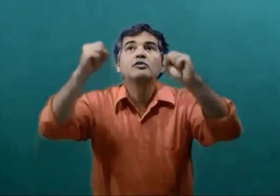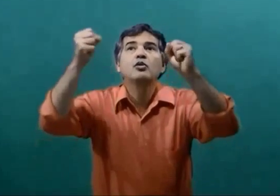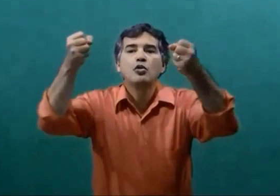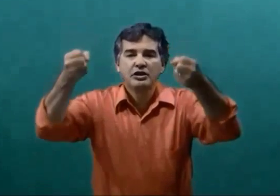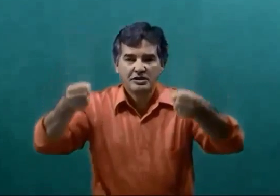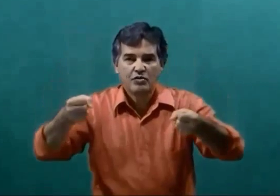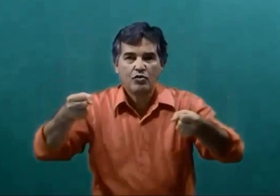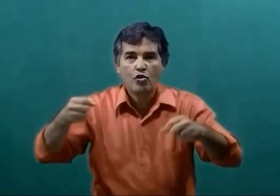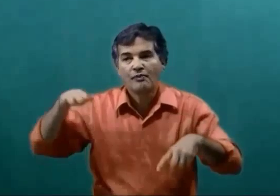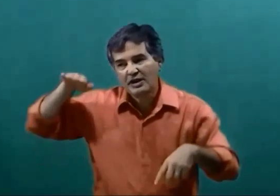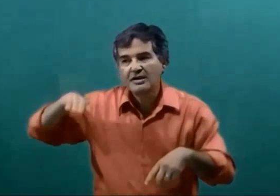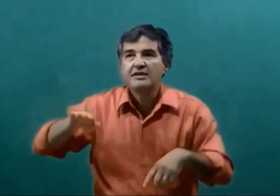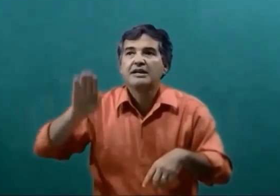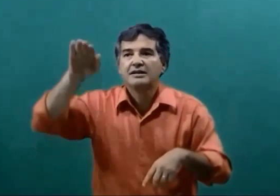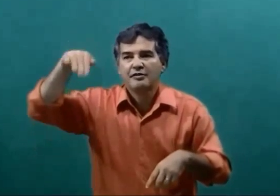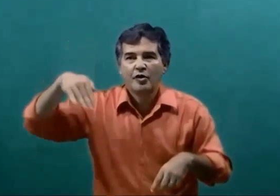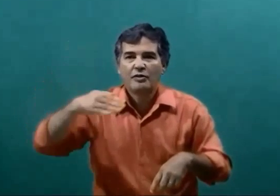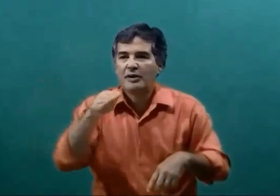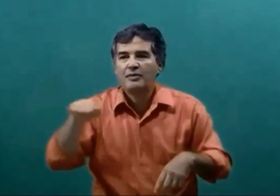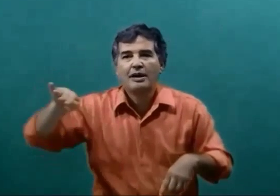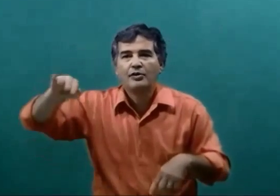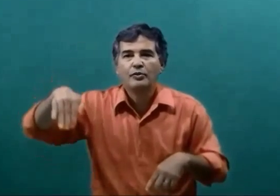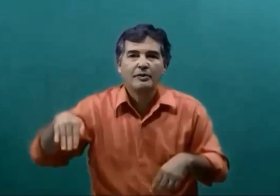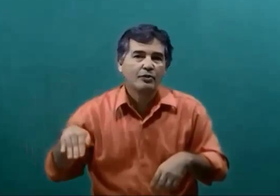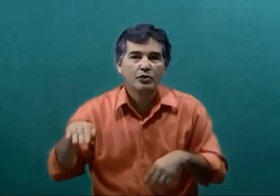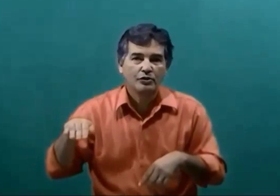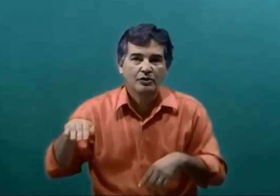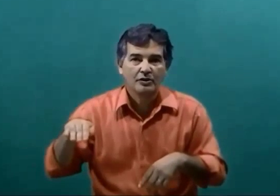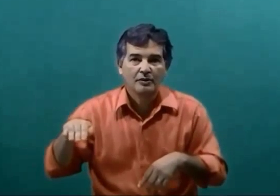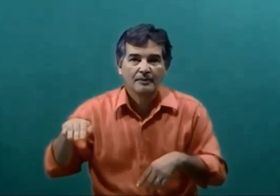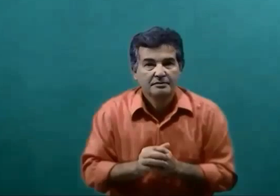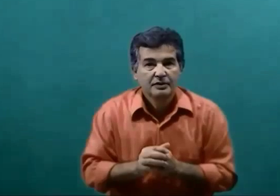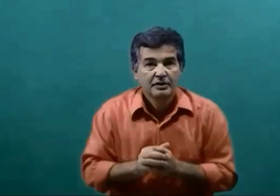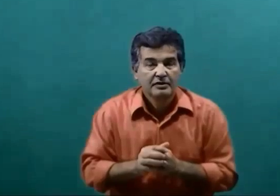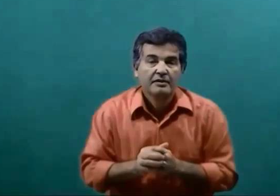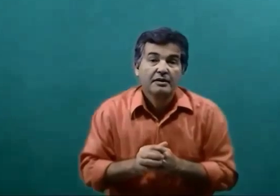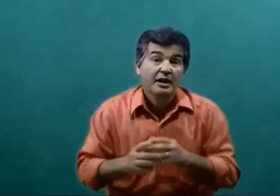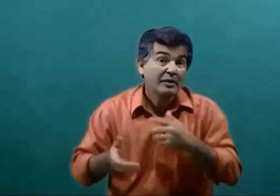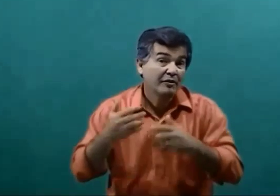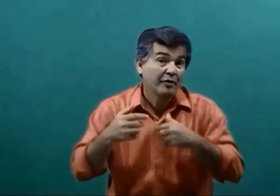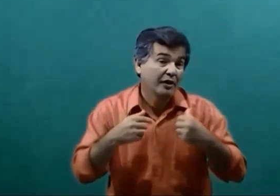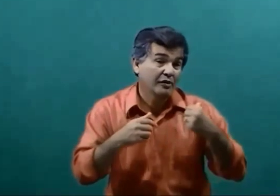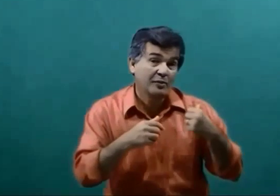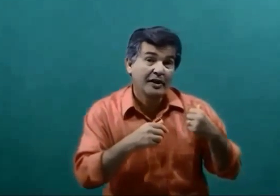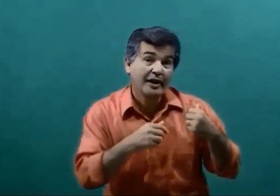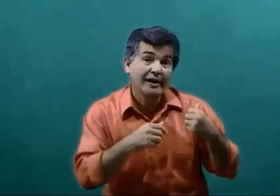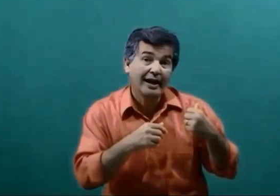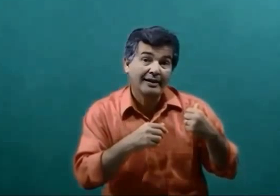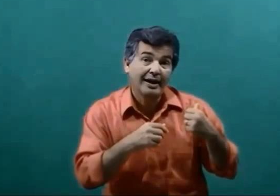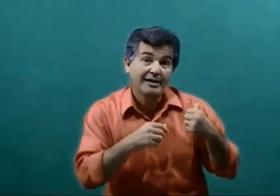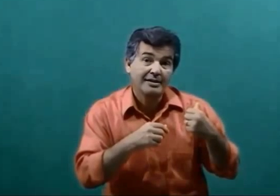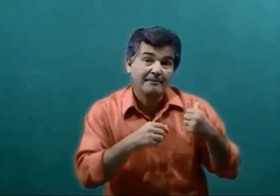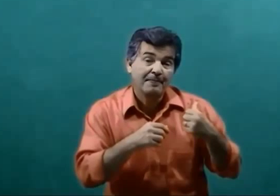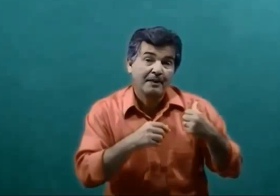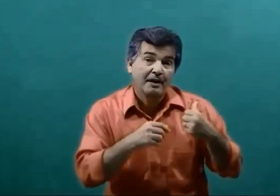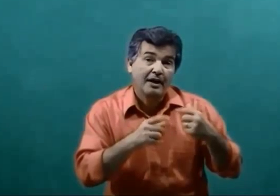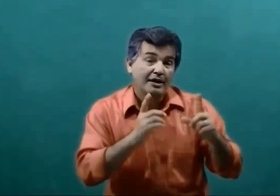um morro, descer um morro, e sim dessa forma, para ir para um lado ou para ir para o outro. Da mesma forma que eu expliquei lá atrás a questão